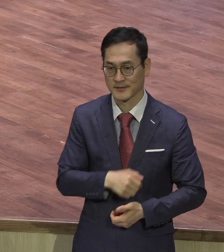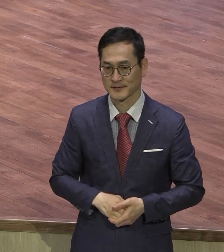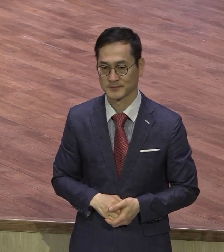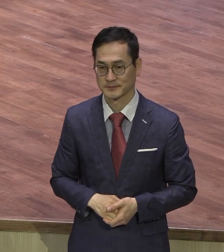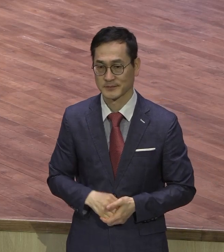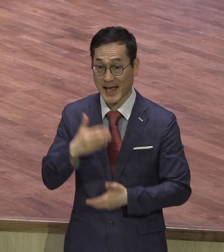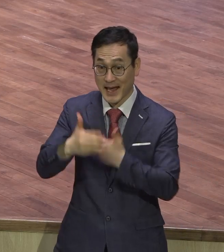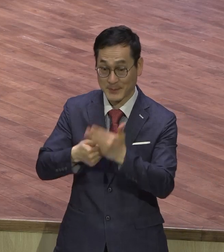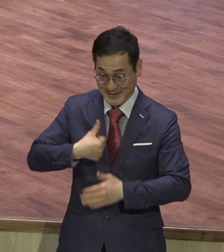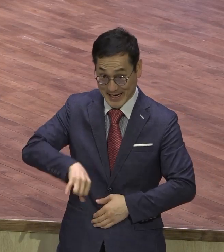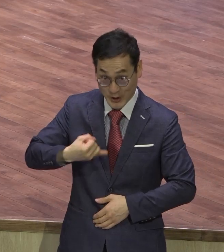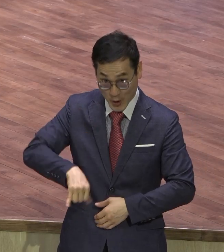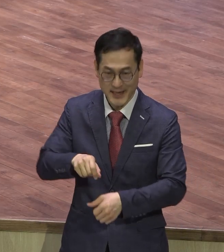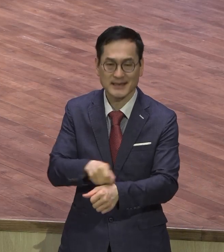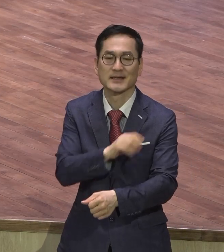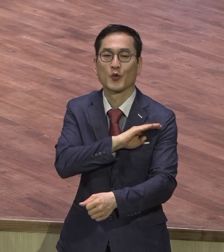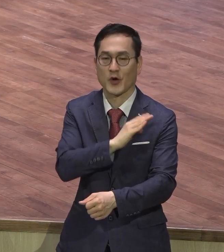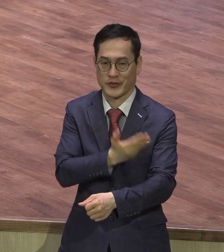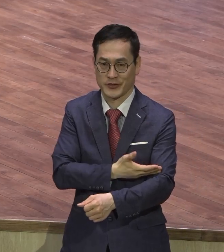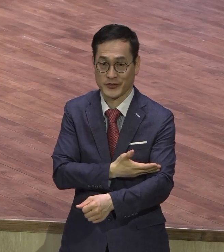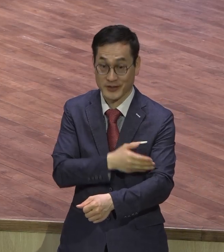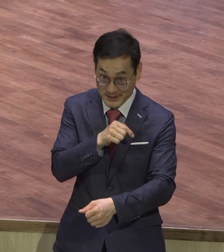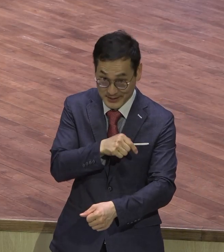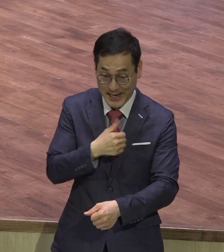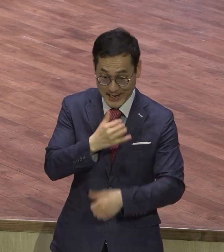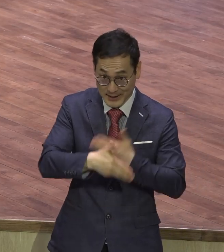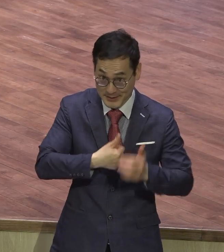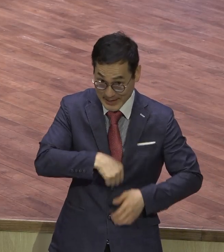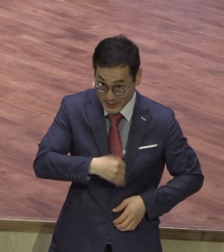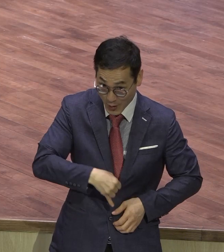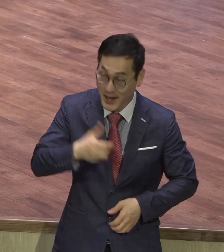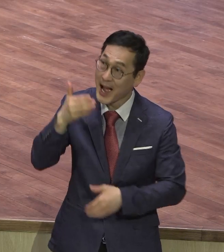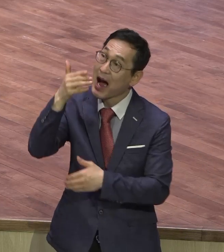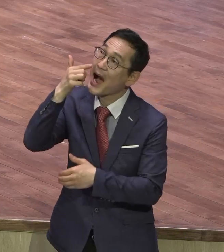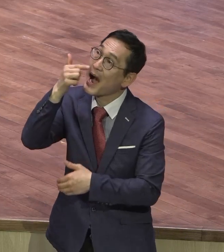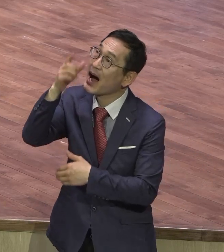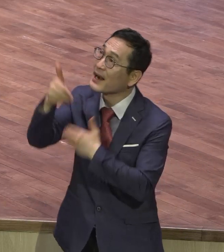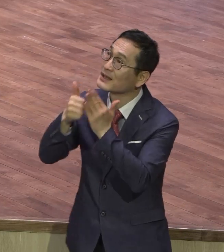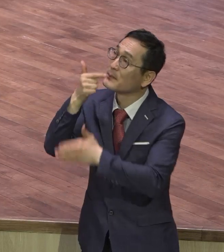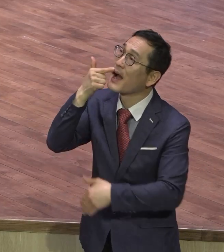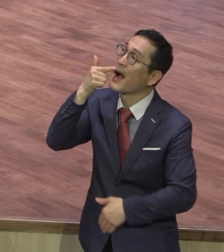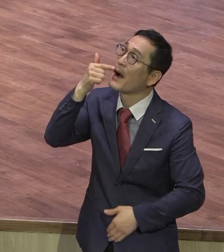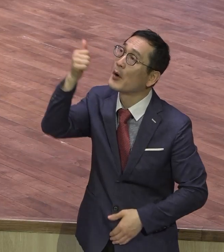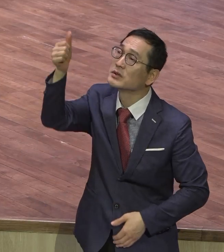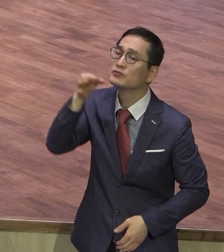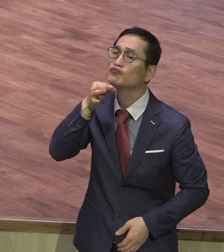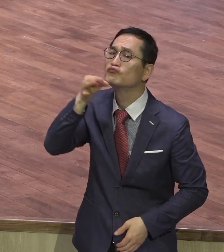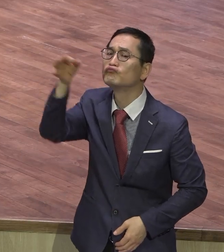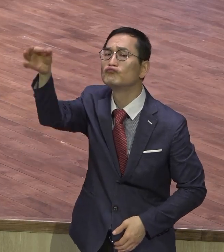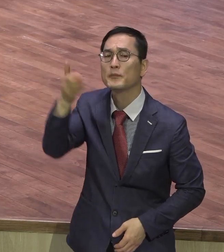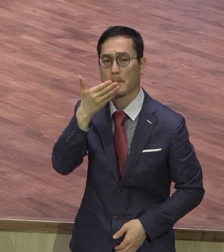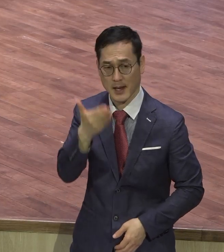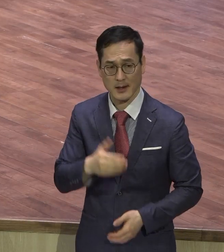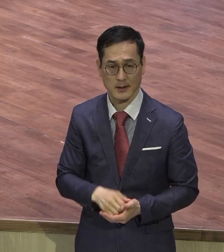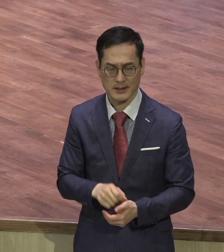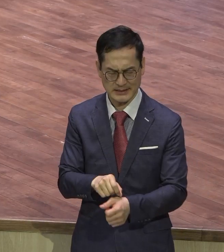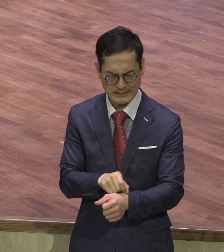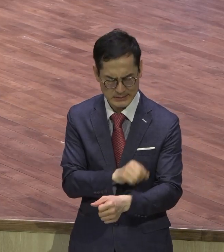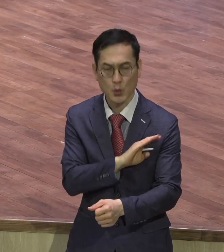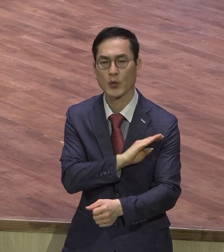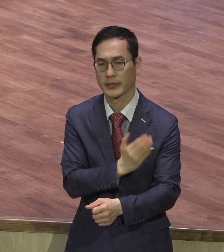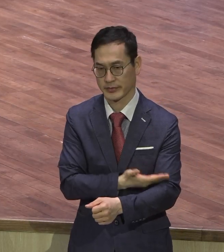하나님 자녀만 하나님을 아버지라 볼 수 있어요. 하늘에 계신 아버지여, 구원받은 자만 할 수